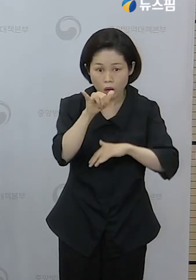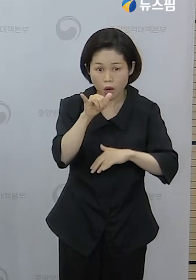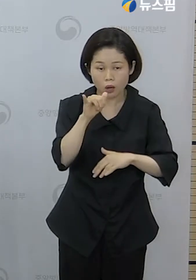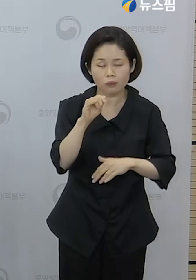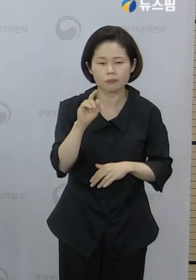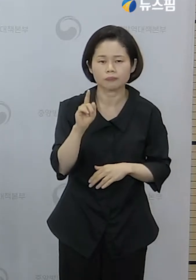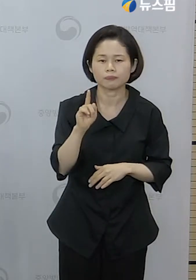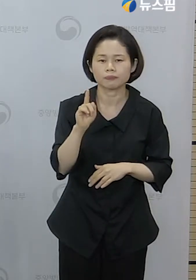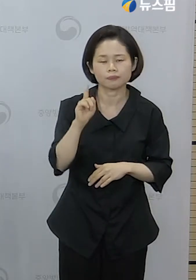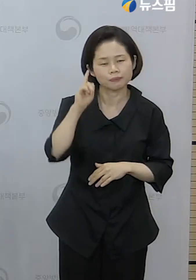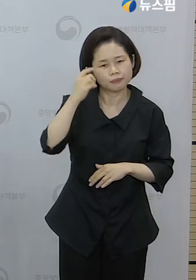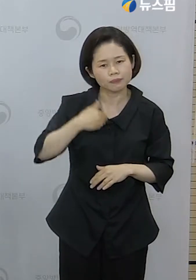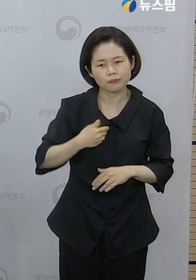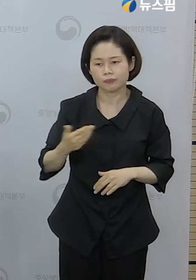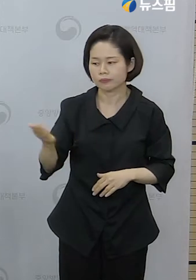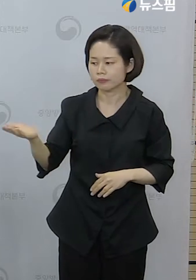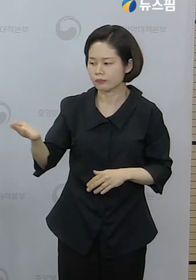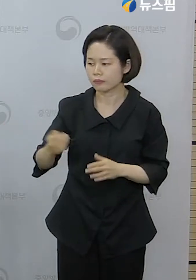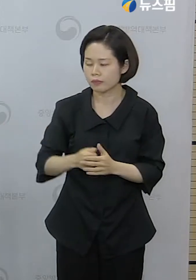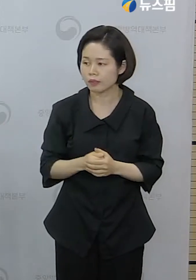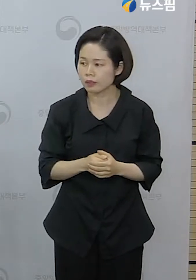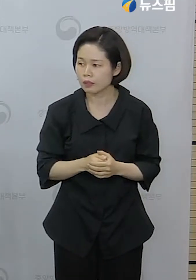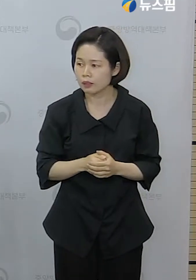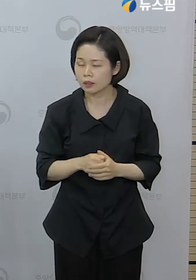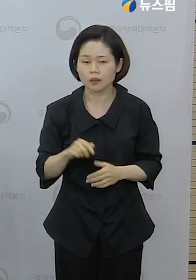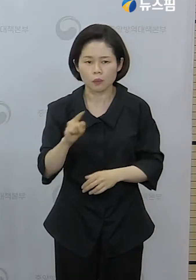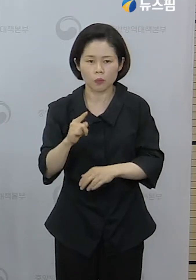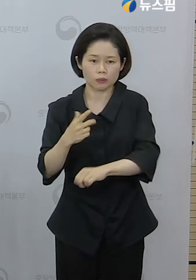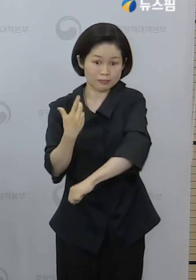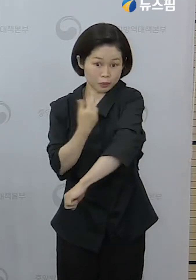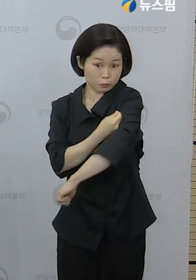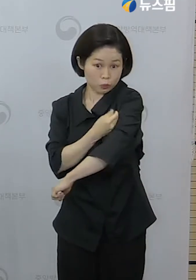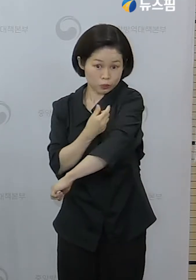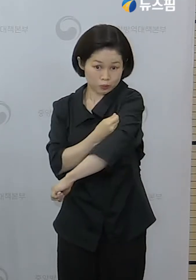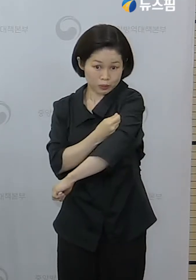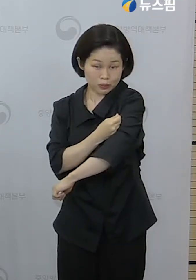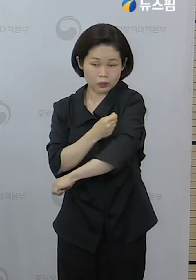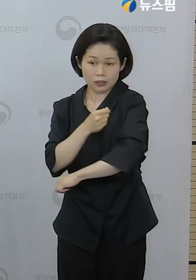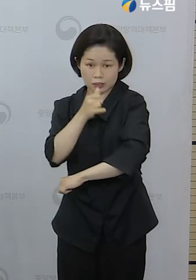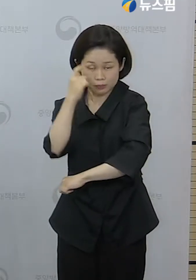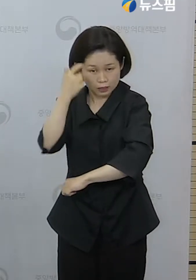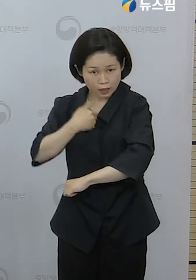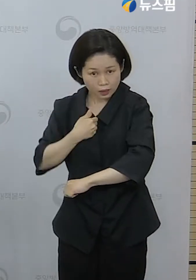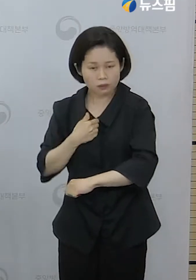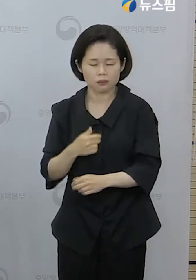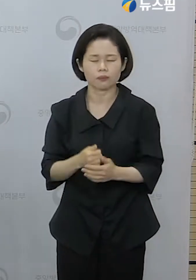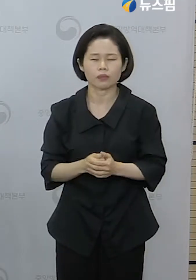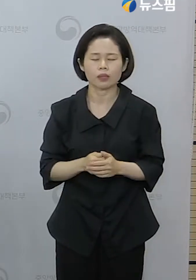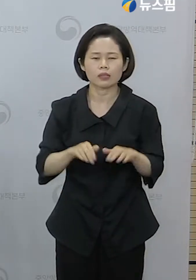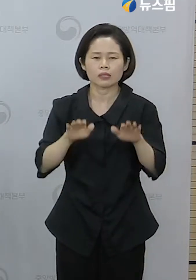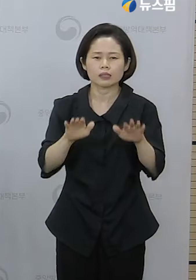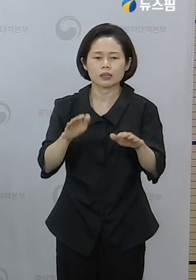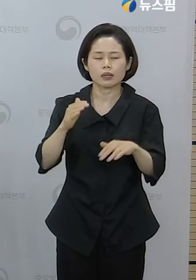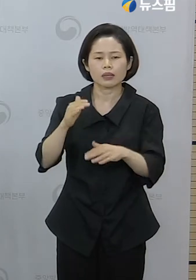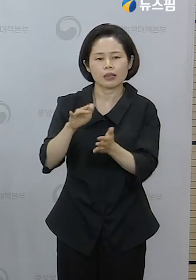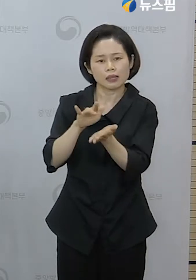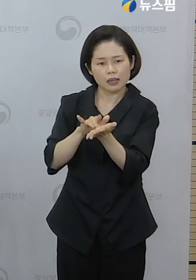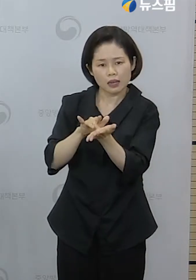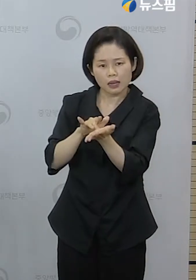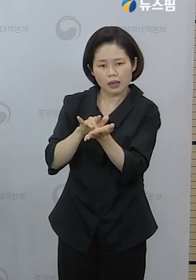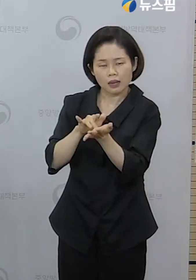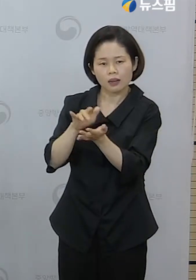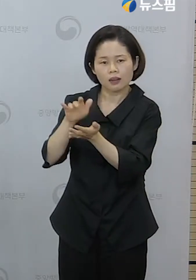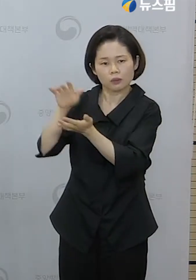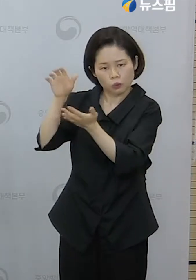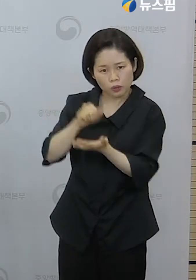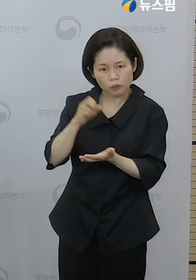네, 지금 말씀하신 접종 계획 관련해서는 이제 국내 도입 상황이나 그 도입 환자로